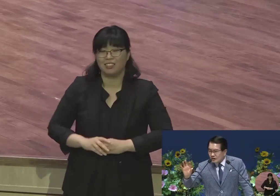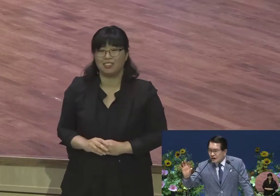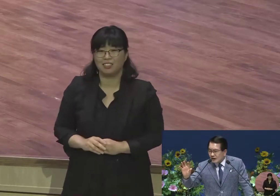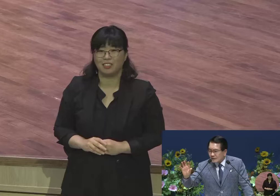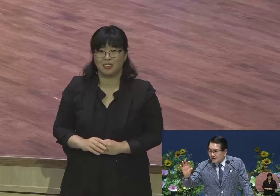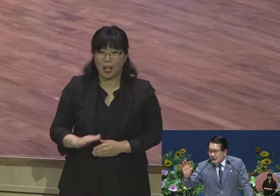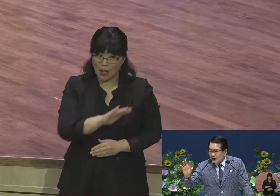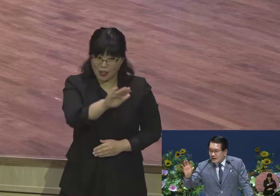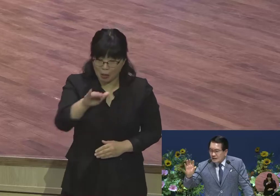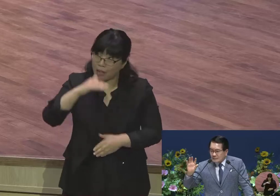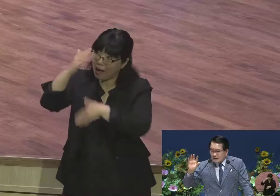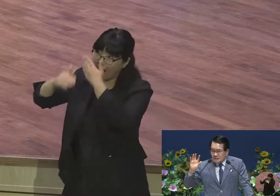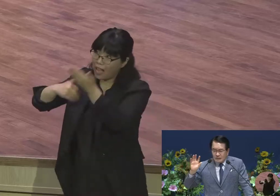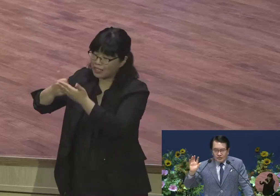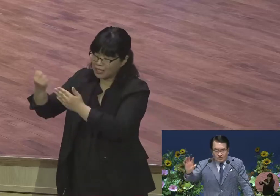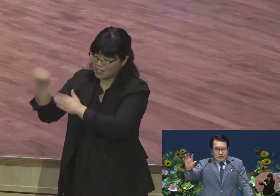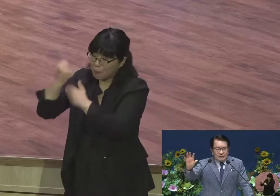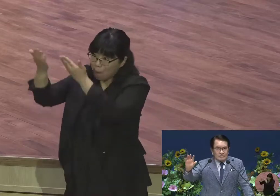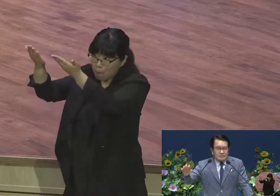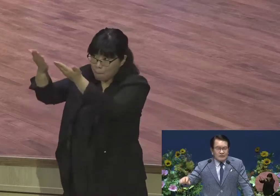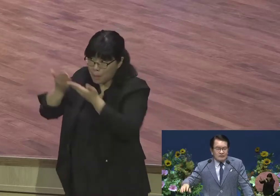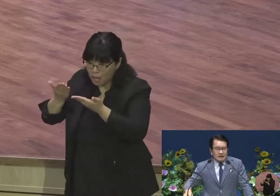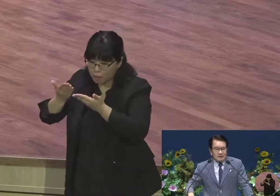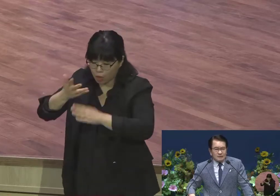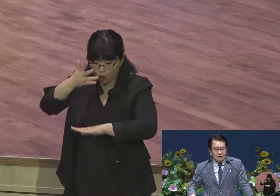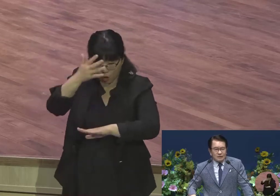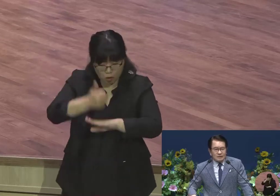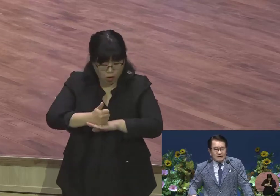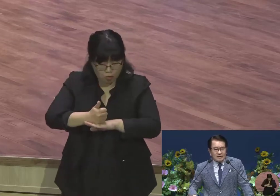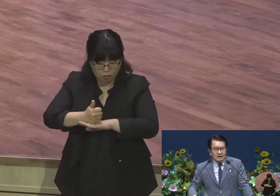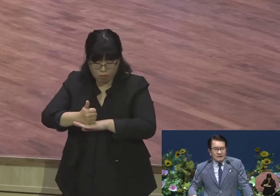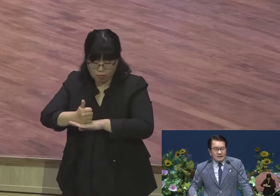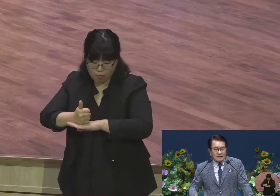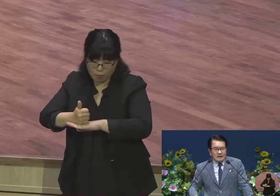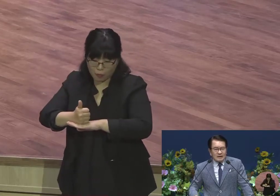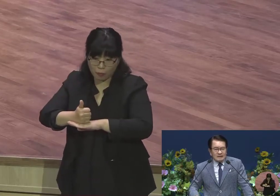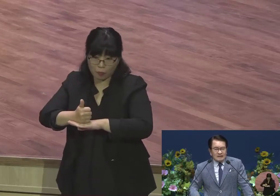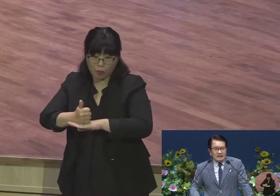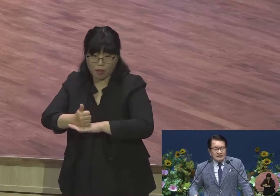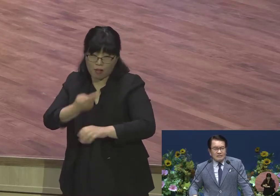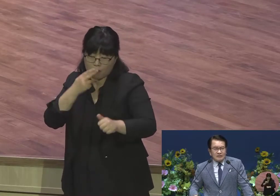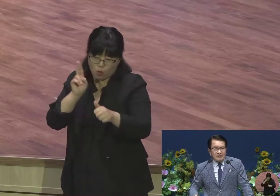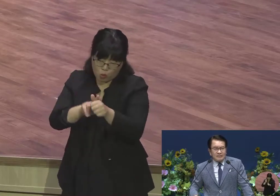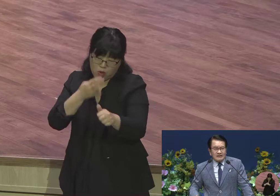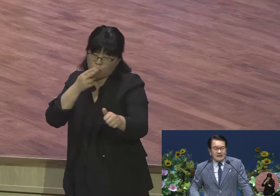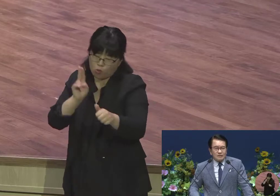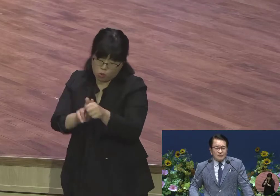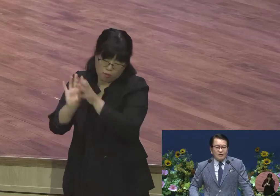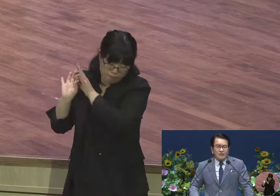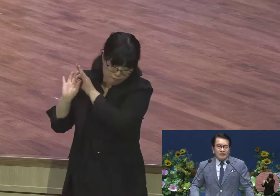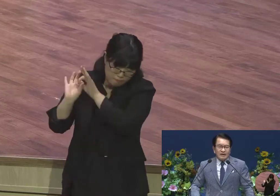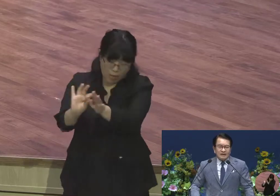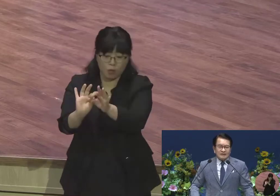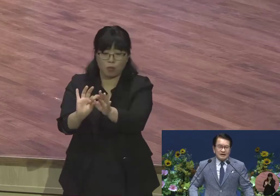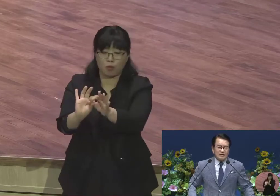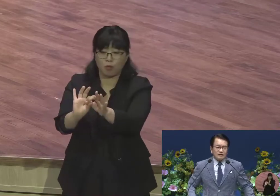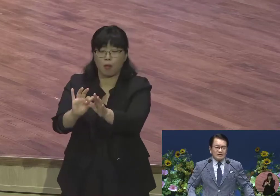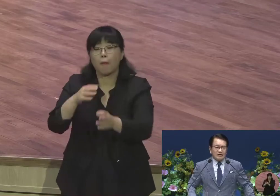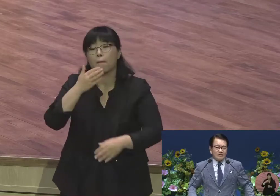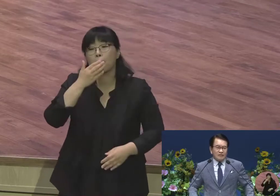무한도전이 가능합니다. 믿음의 도전을 믿는 사람이 소극적이 돼서 세상 사람들보다 배짱도 없고